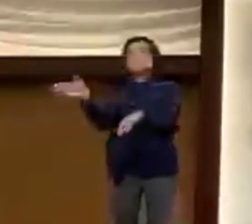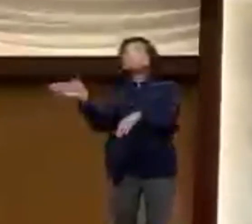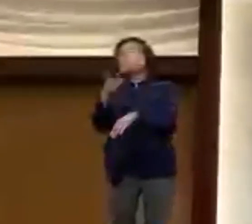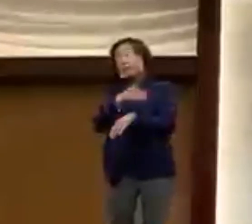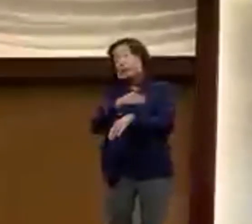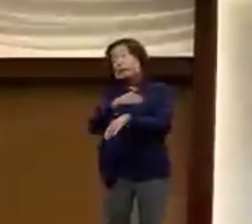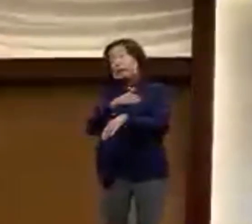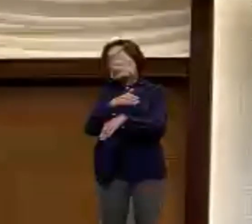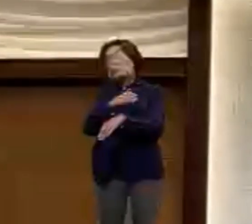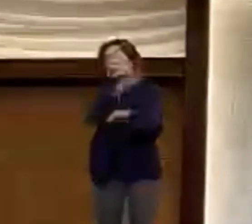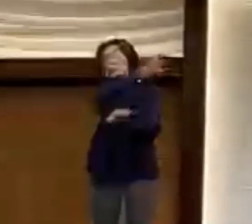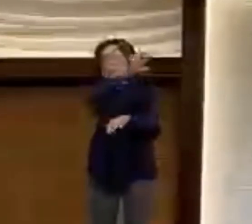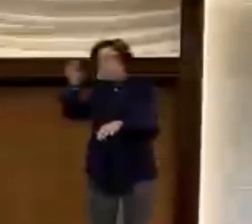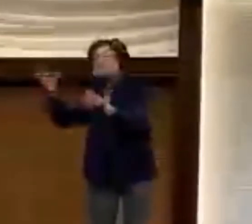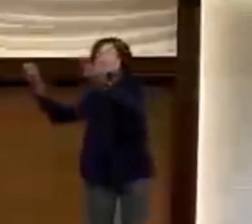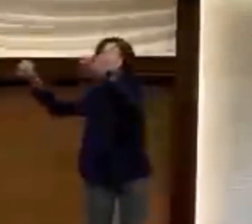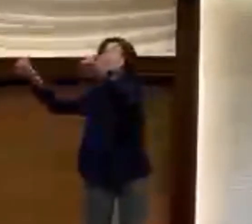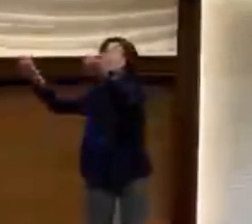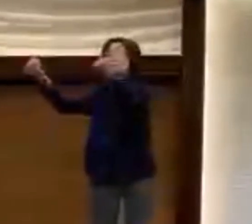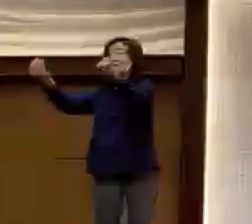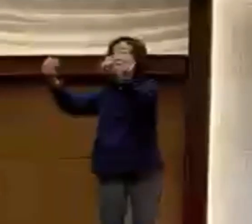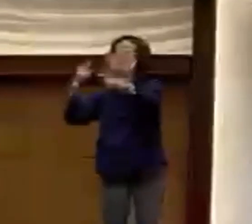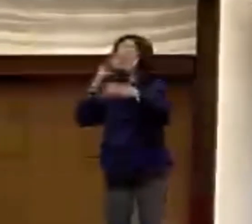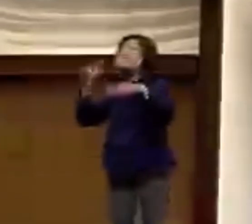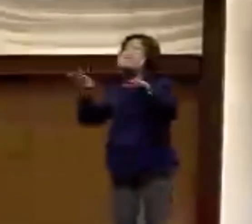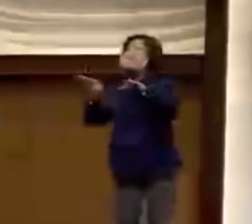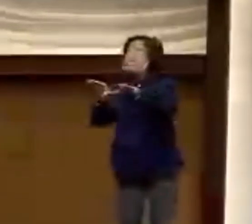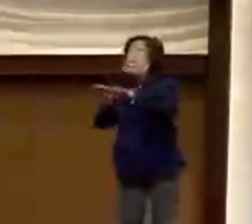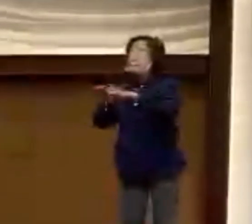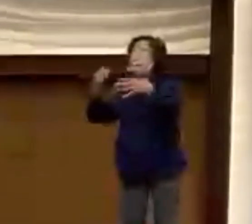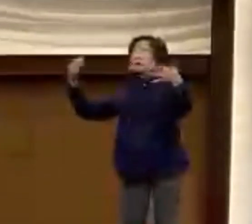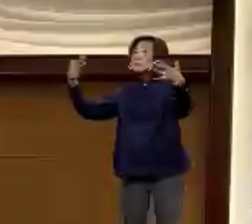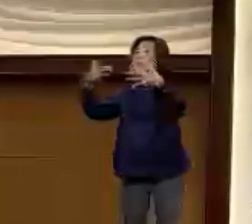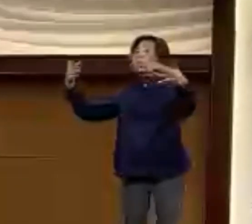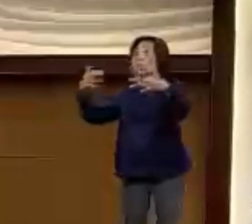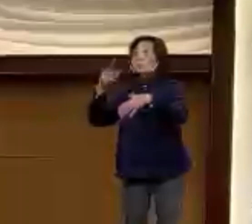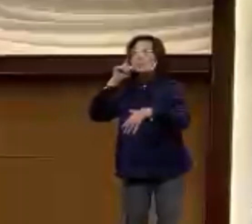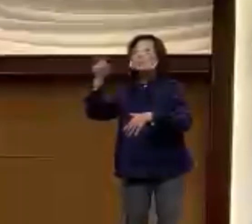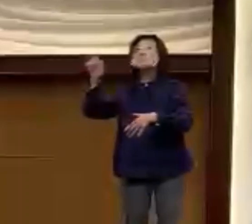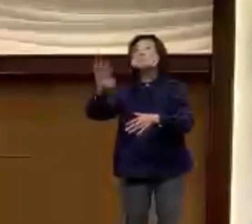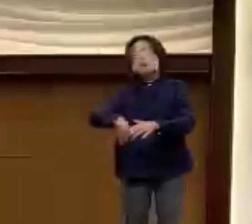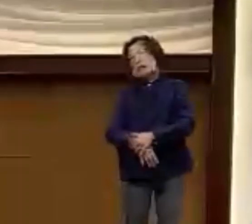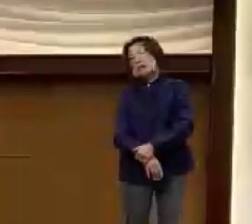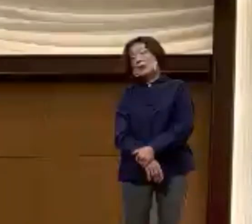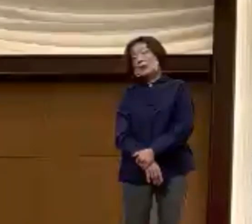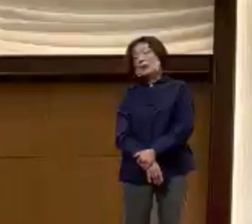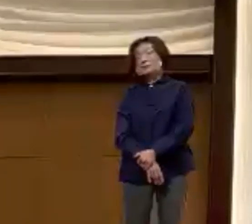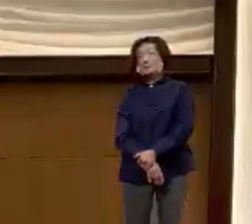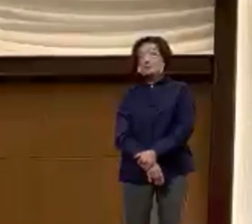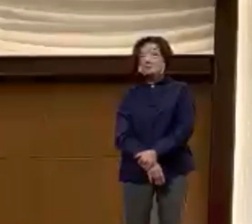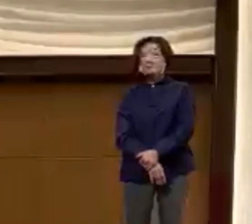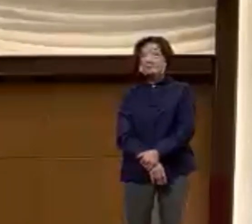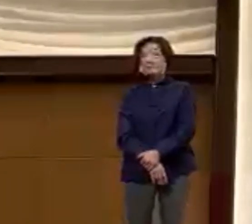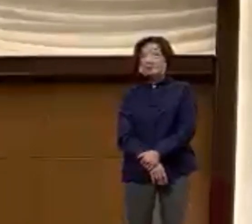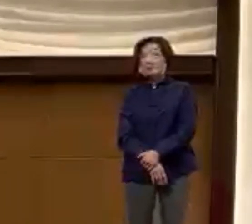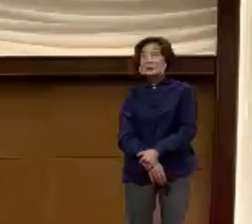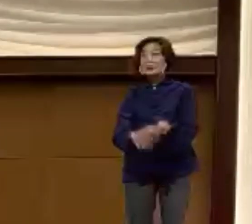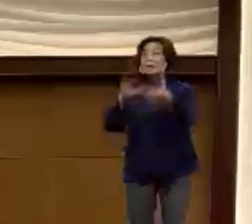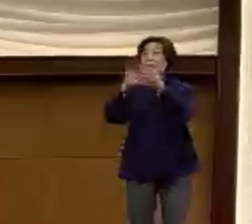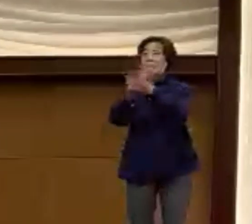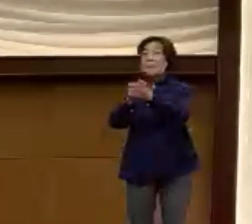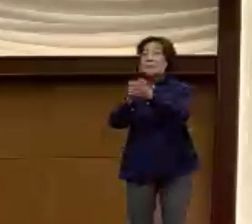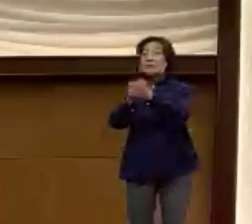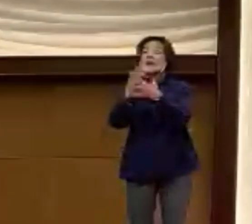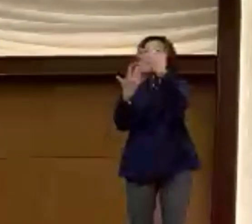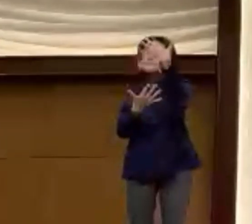か。日曜討論を見てましたら、あのおごり高ぶった姿、そして森友も